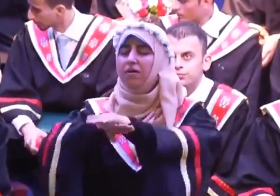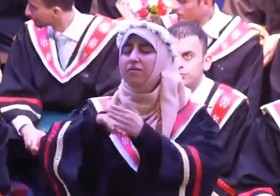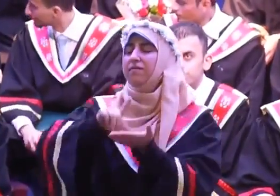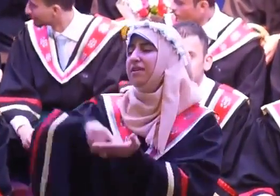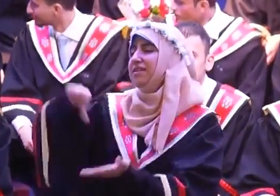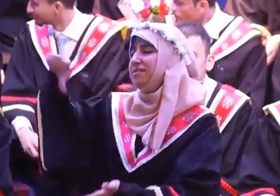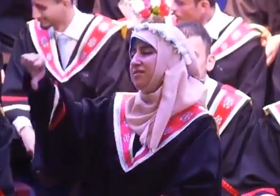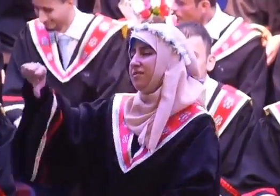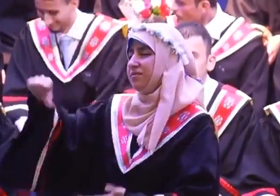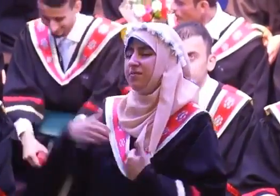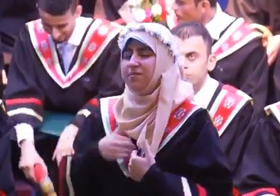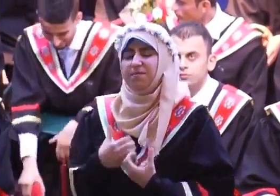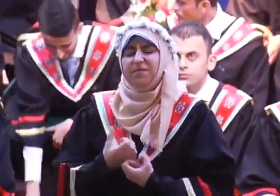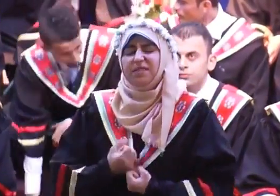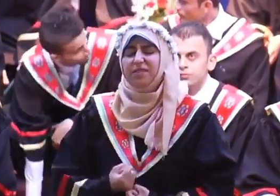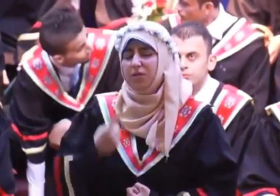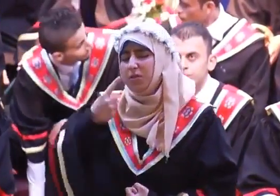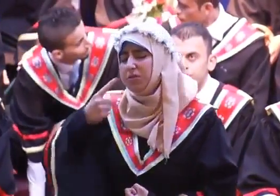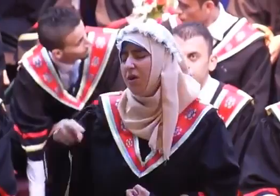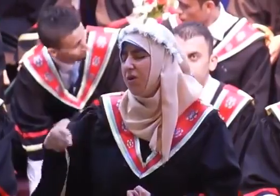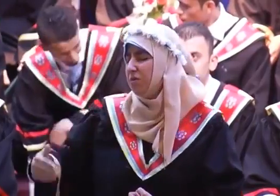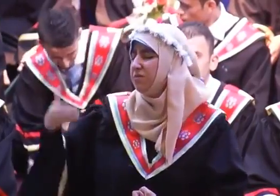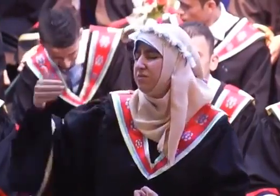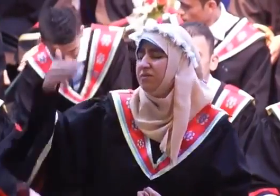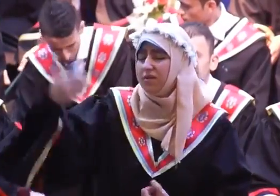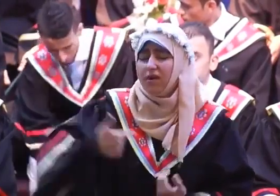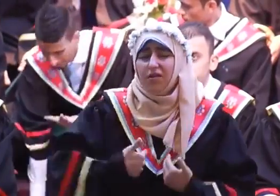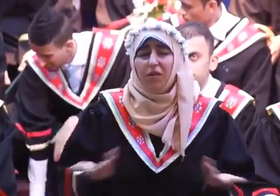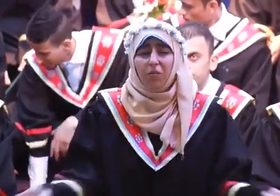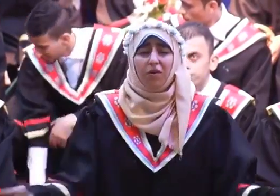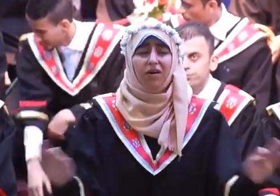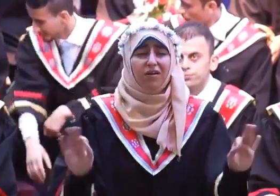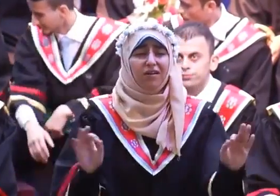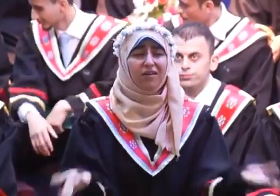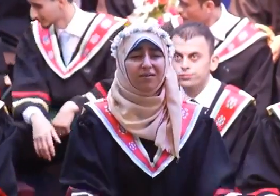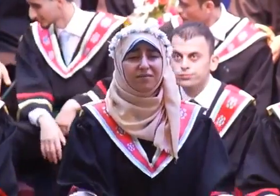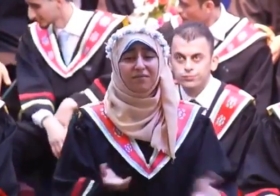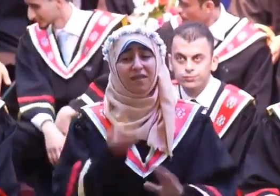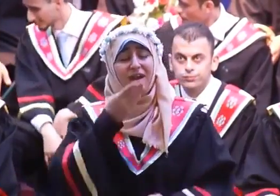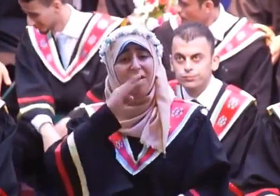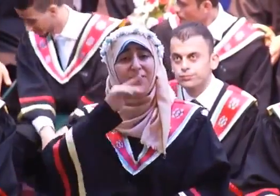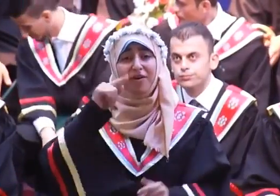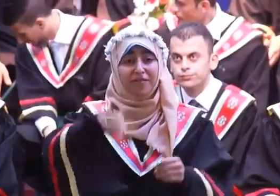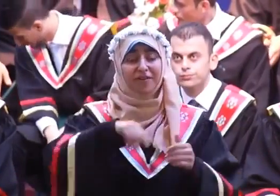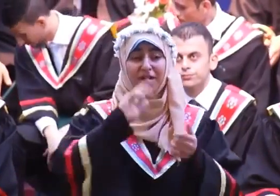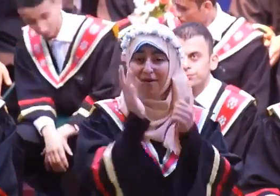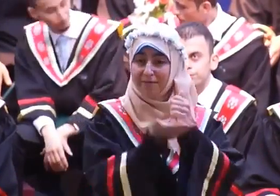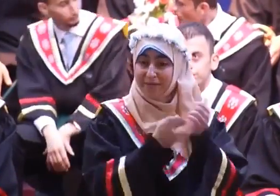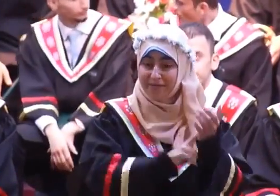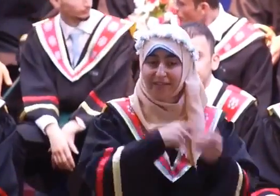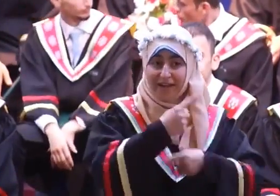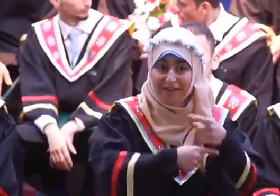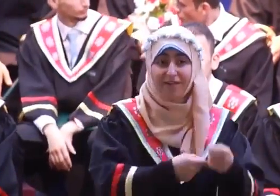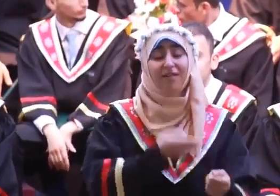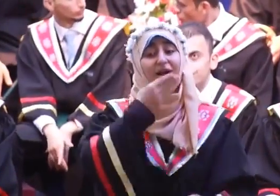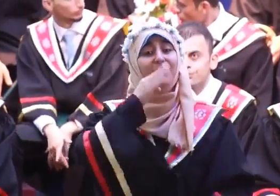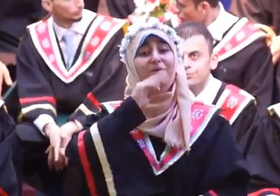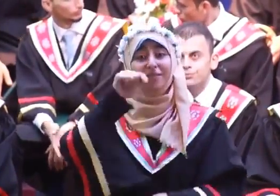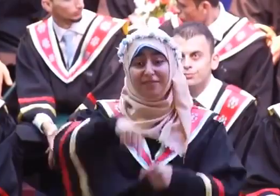لدينا جامعة وتفشل لنا طموحاتنا، ولكن الحمد لله أنا سعيدة جدا بعد ما فتحت مدرسة